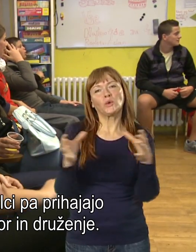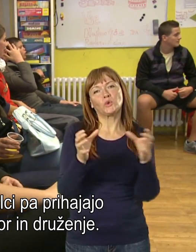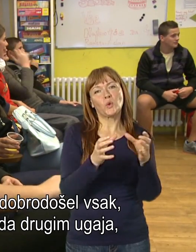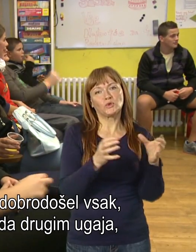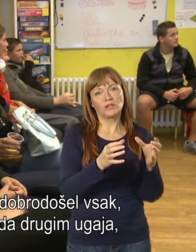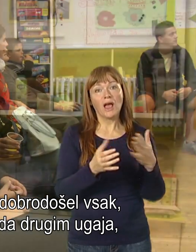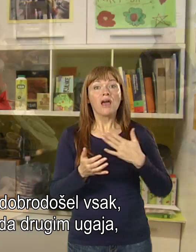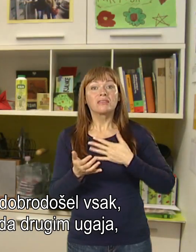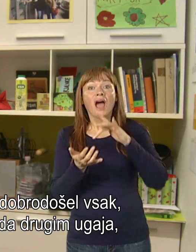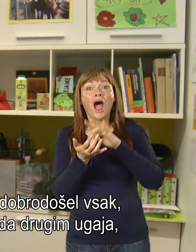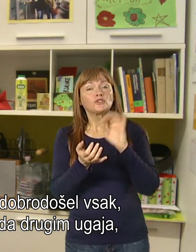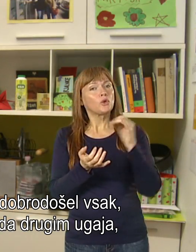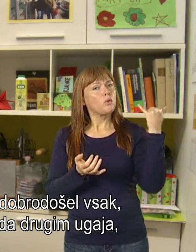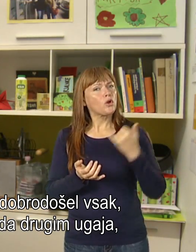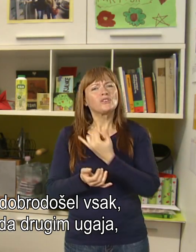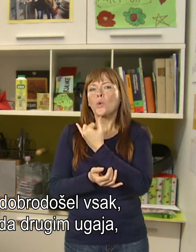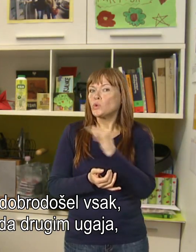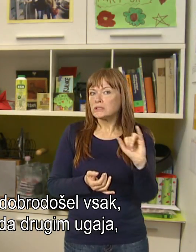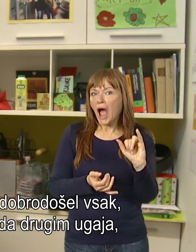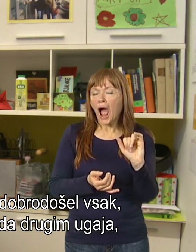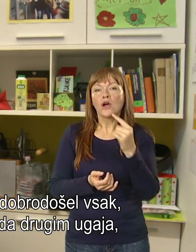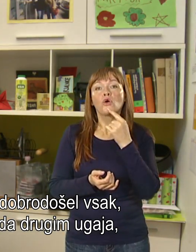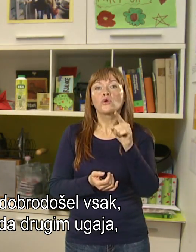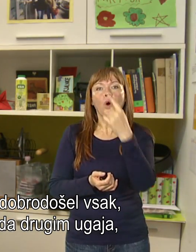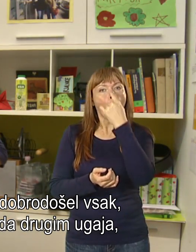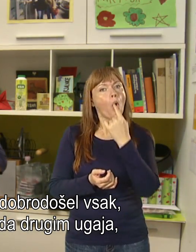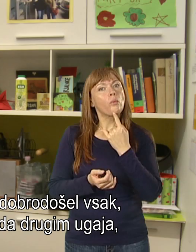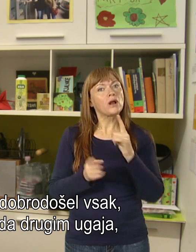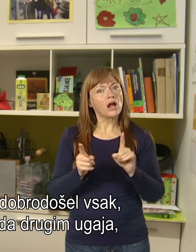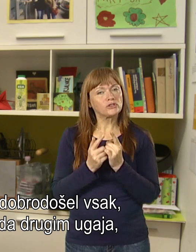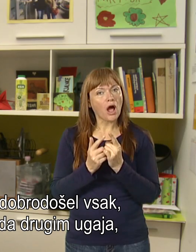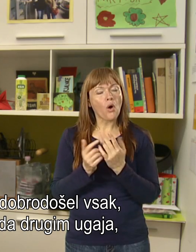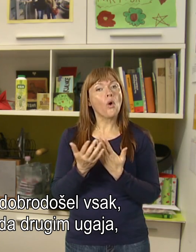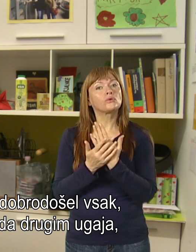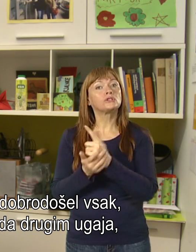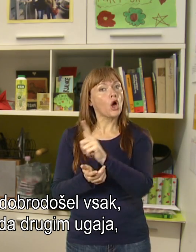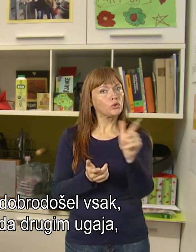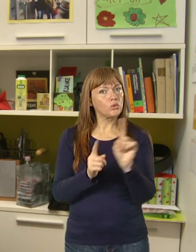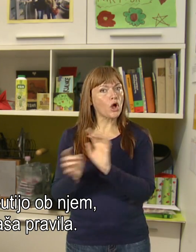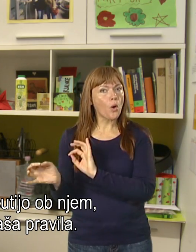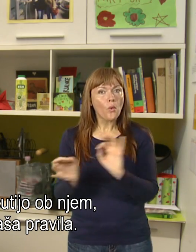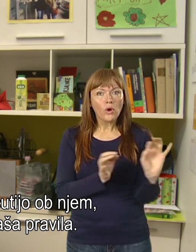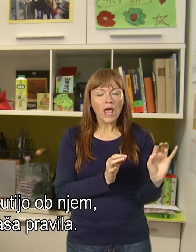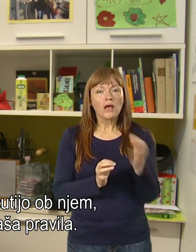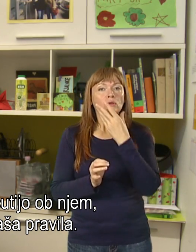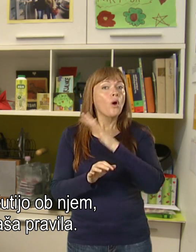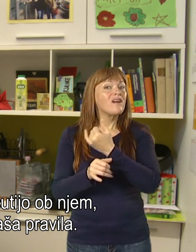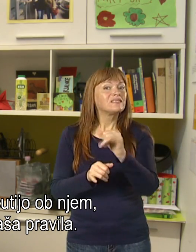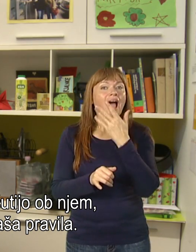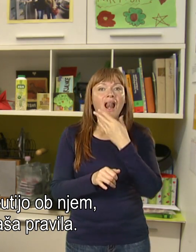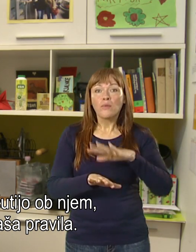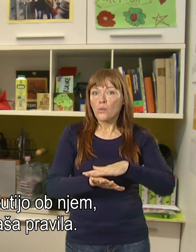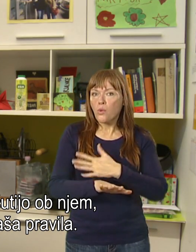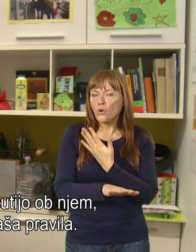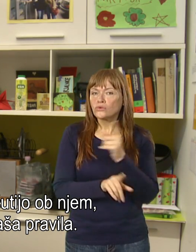našem centru je dobrodošel vsak, ki se pač obnaša tako, da je drugim v redu, da se vsak lepo počuti, se pravi